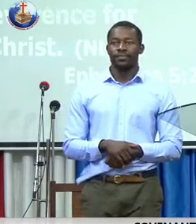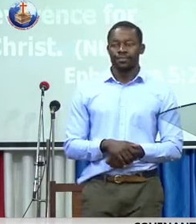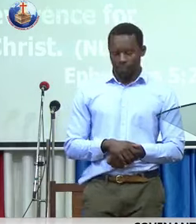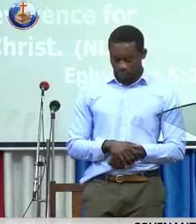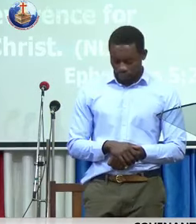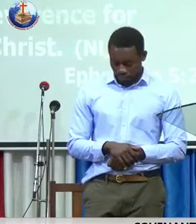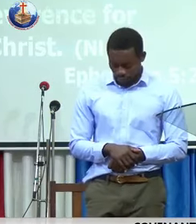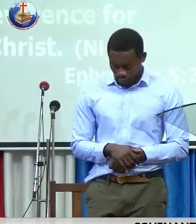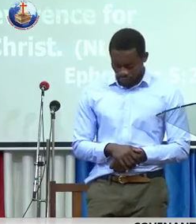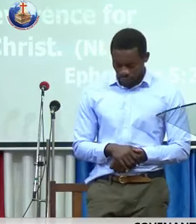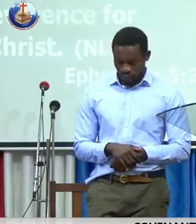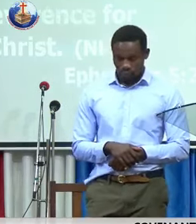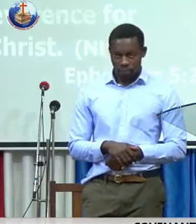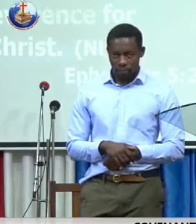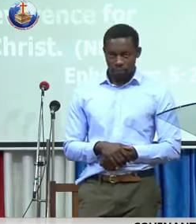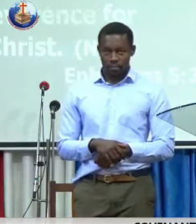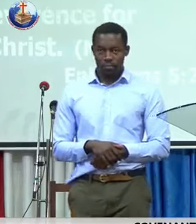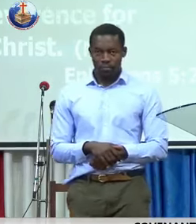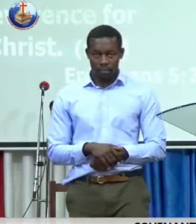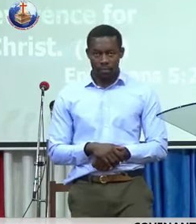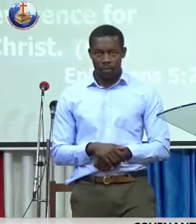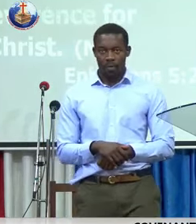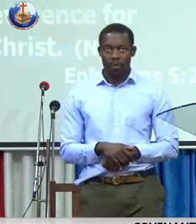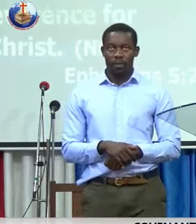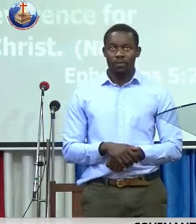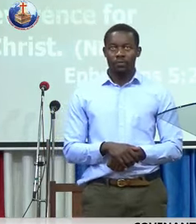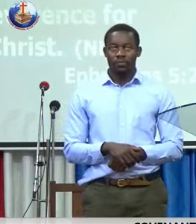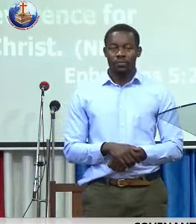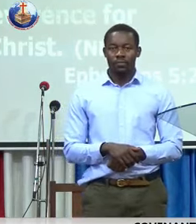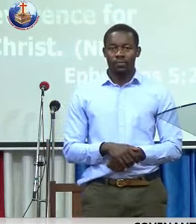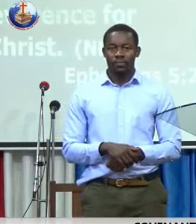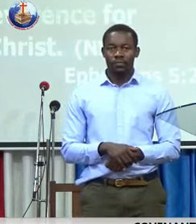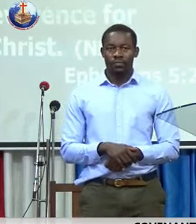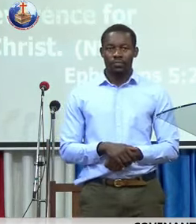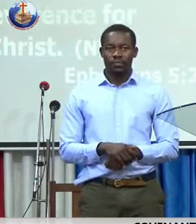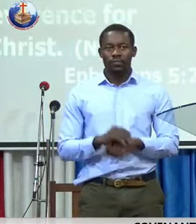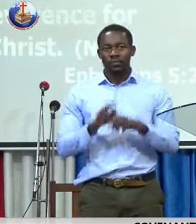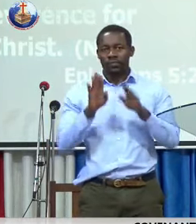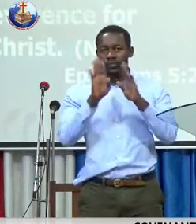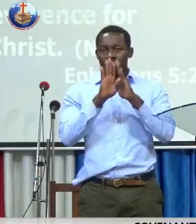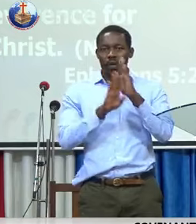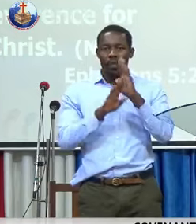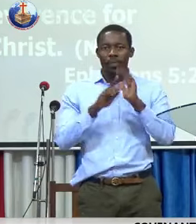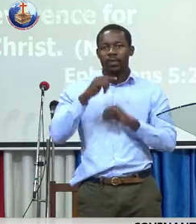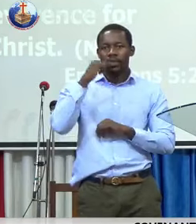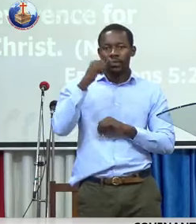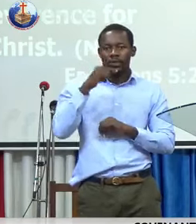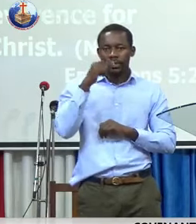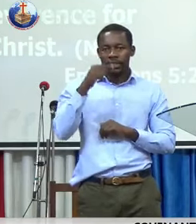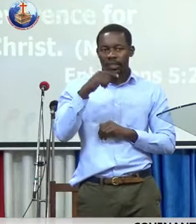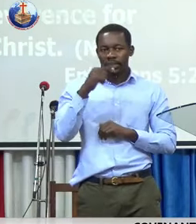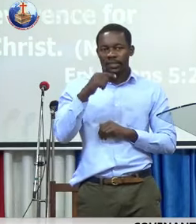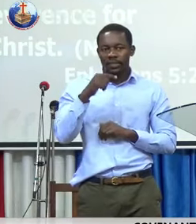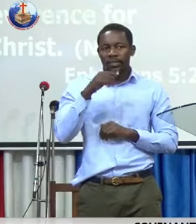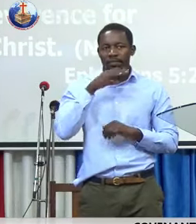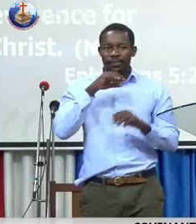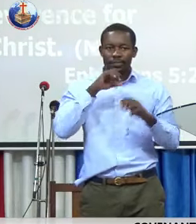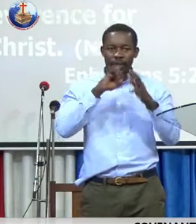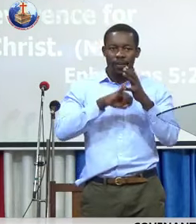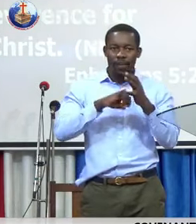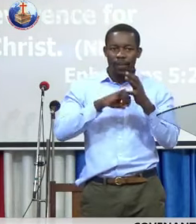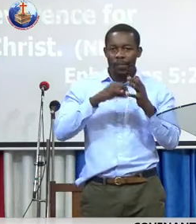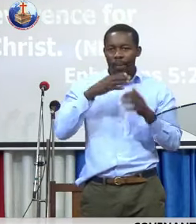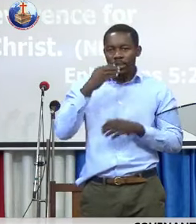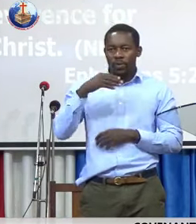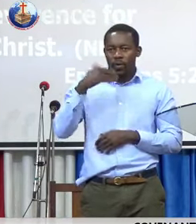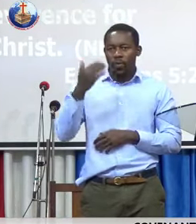nuru ili kwamba tusije tukajiondoa. The word of the Lord tells husbands to wash our wives daily with the water of the